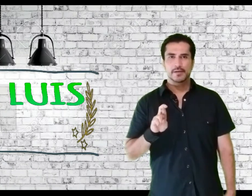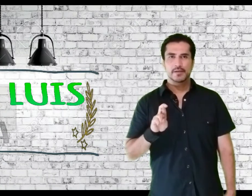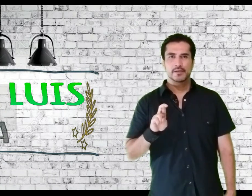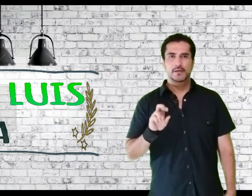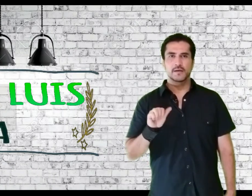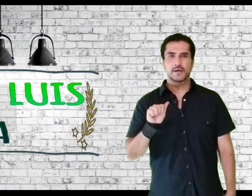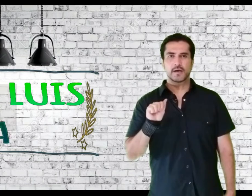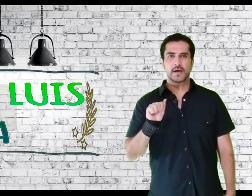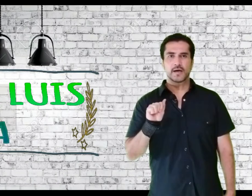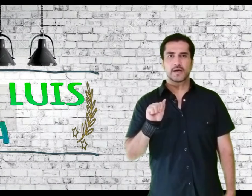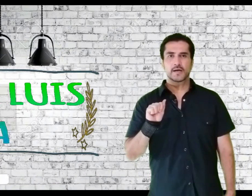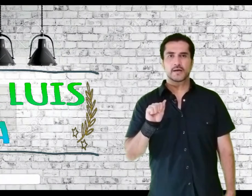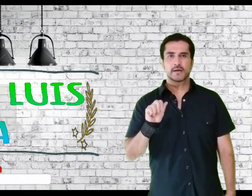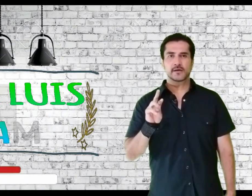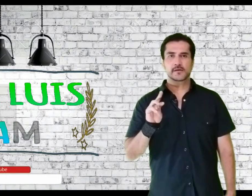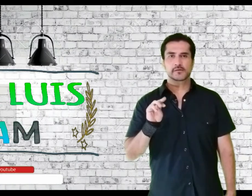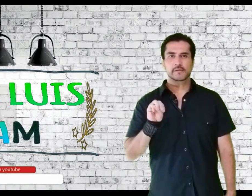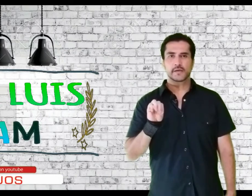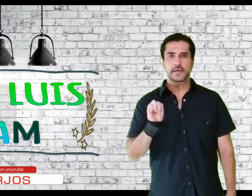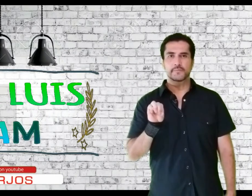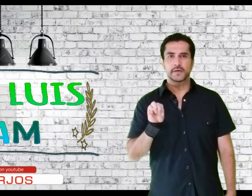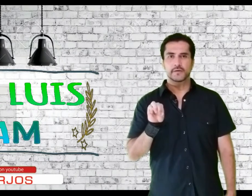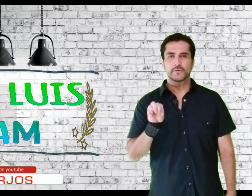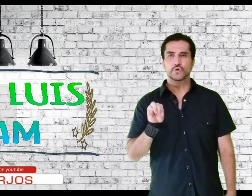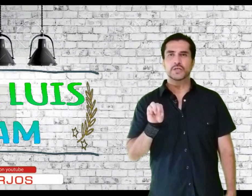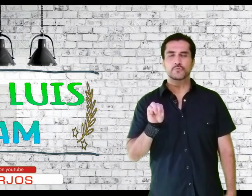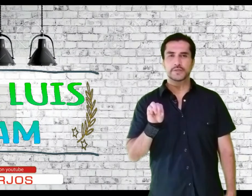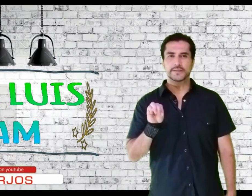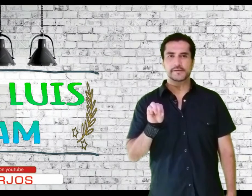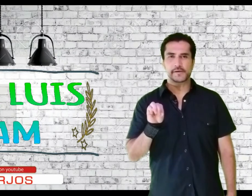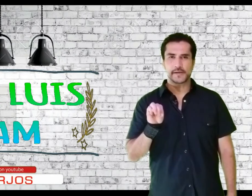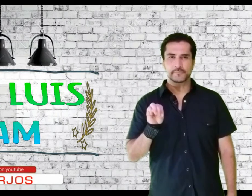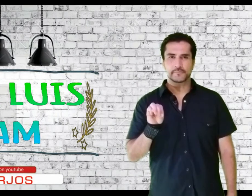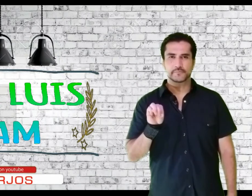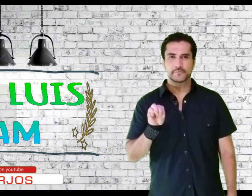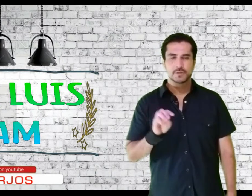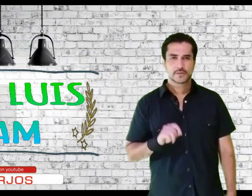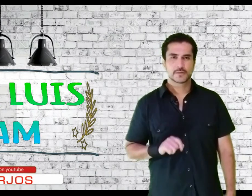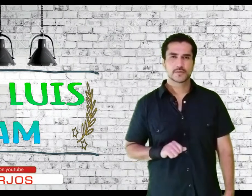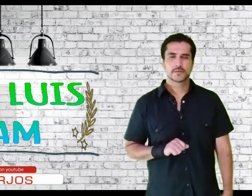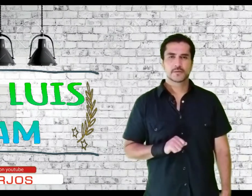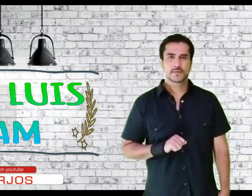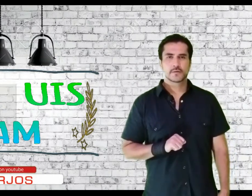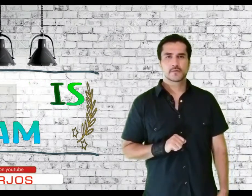R, A, N. José Luis Ramos.